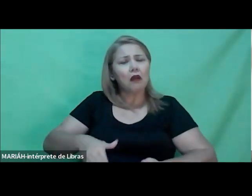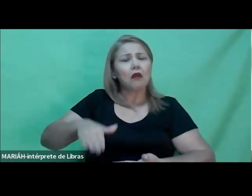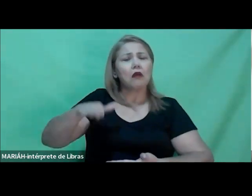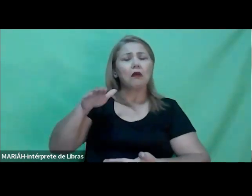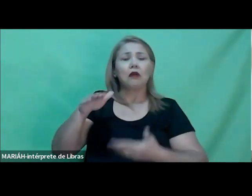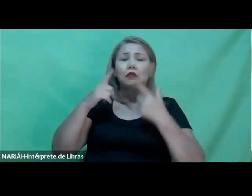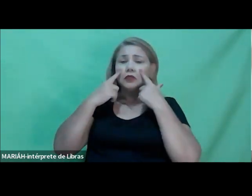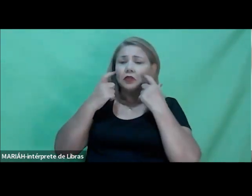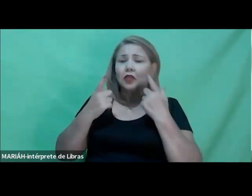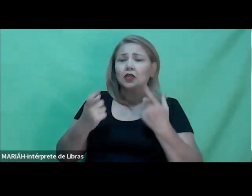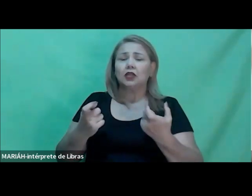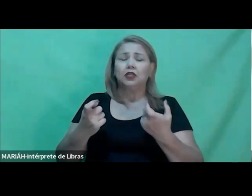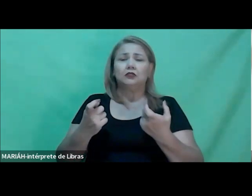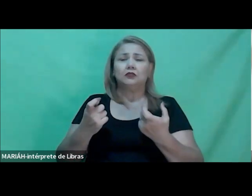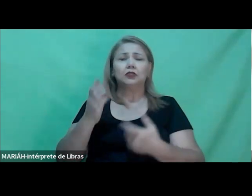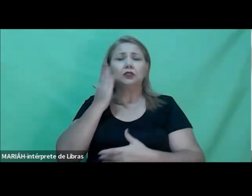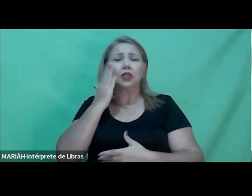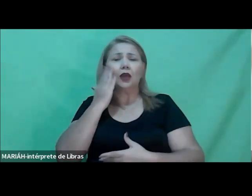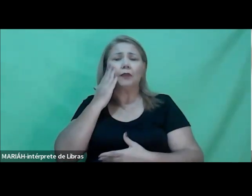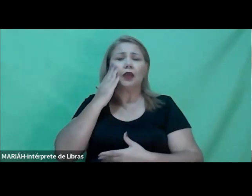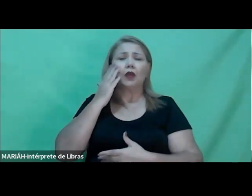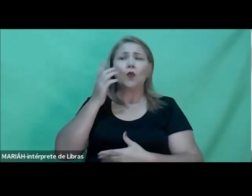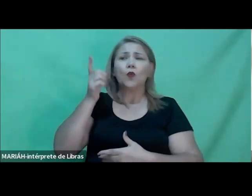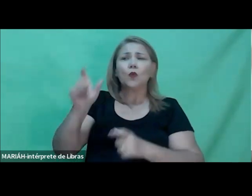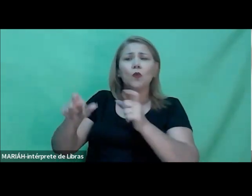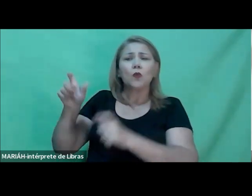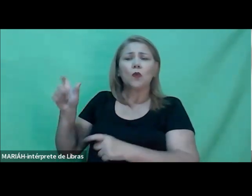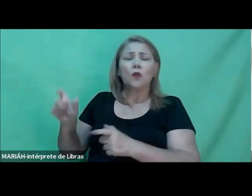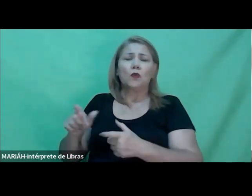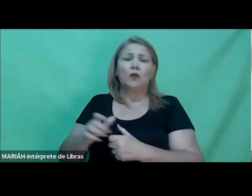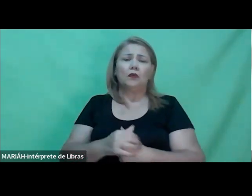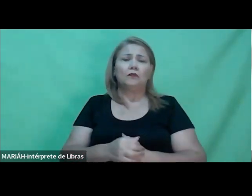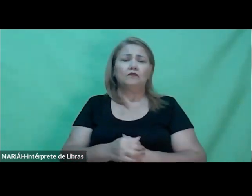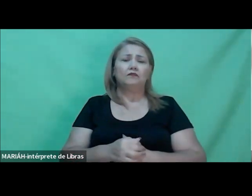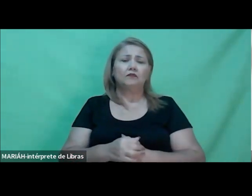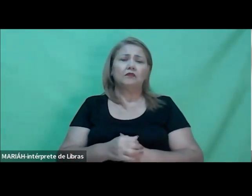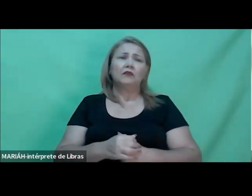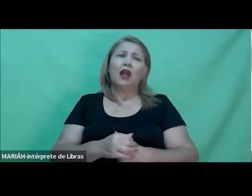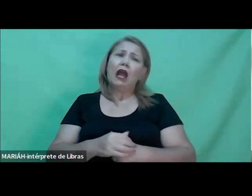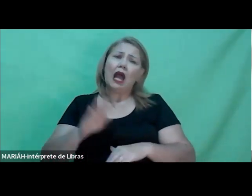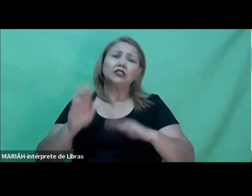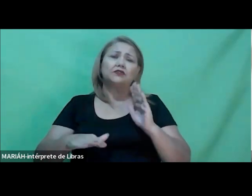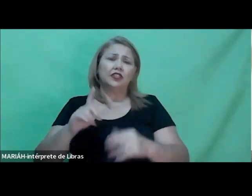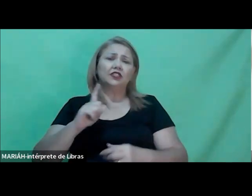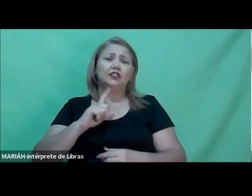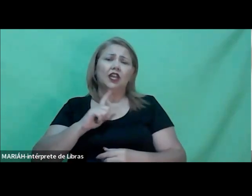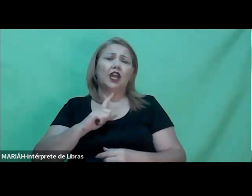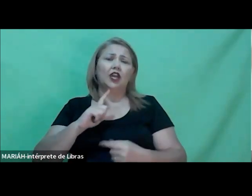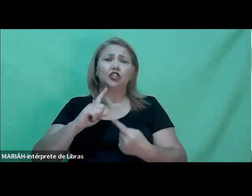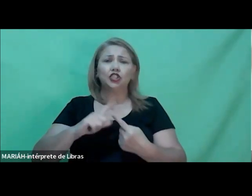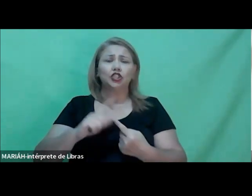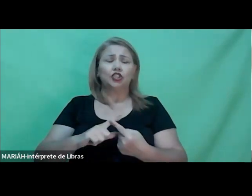saber el color de los ojos a menos que sea un rasgo muy muy característico o llamativo de la persona